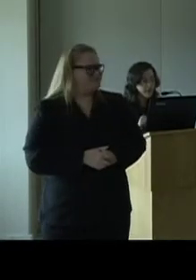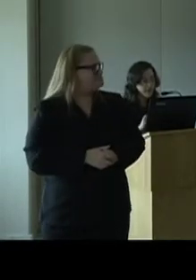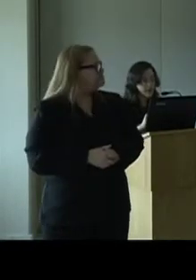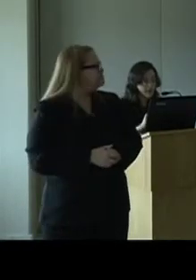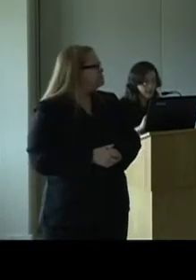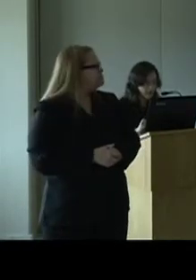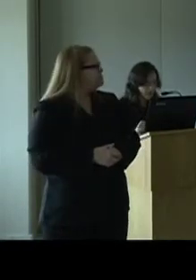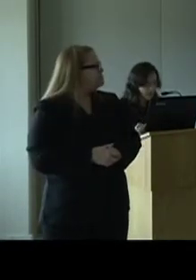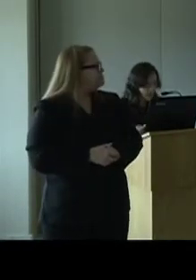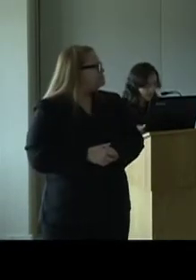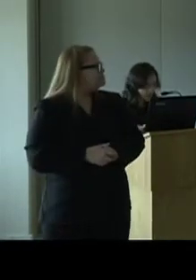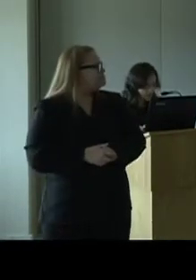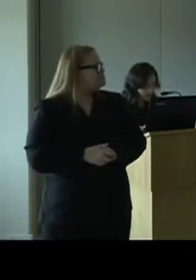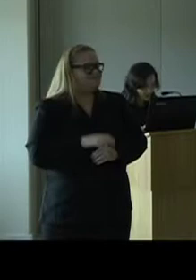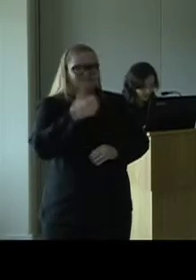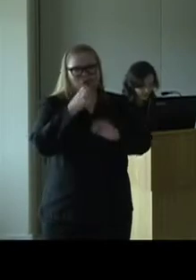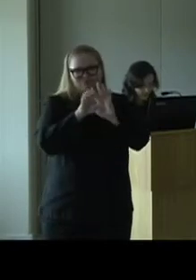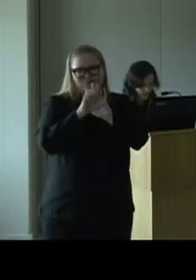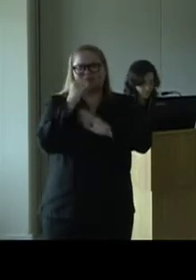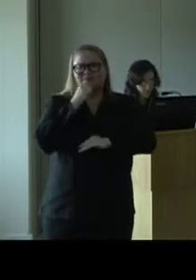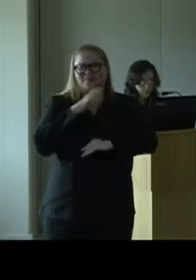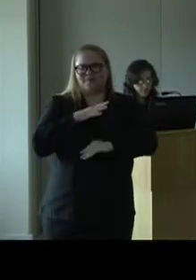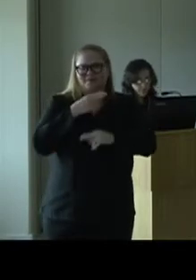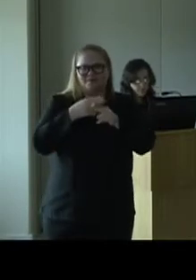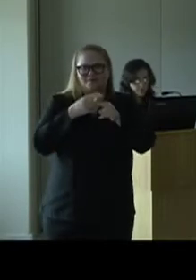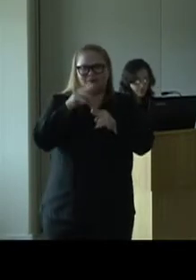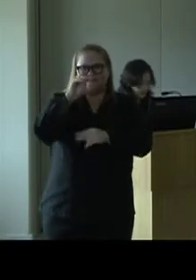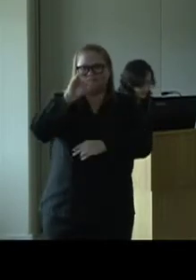Esta es Migdalia Rivera. Les voy a poner un video de ella.